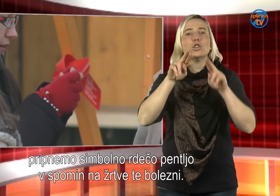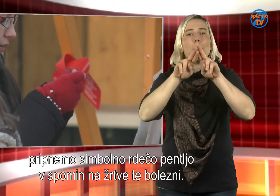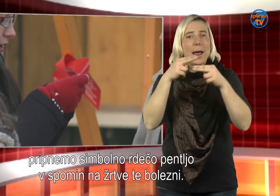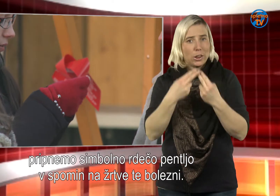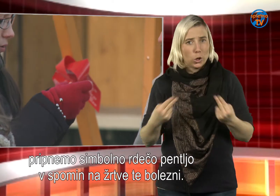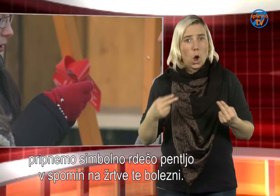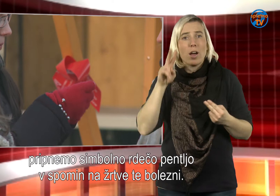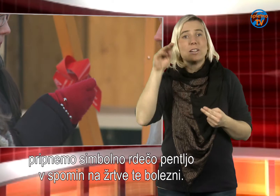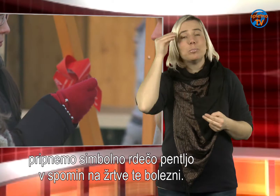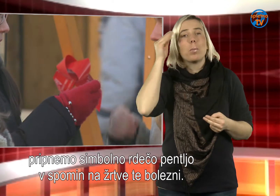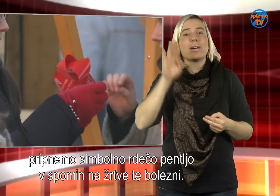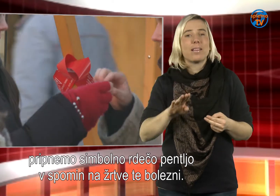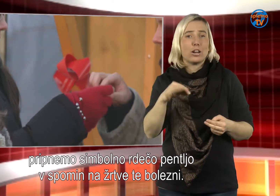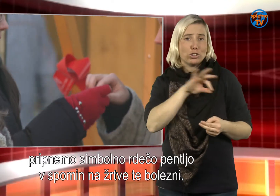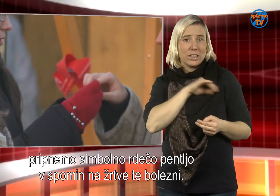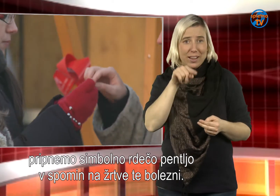te bolezni.